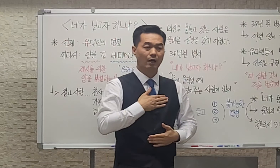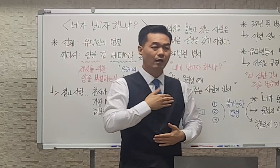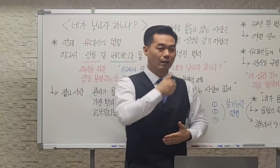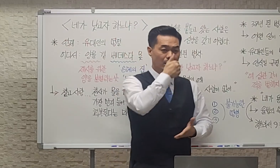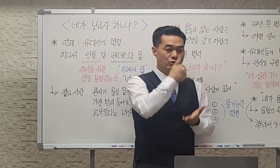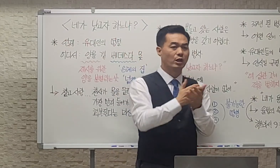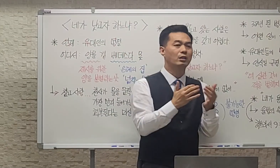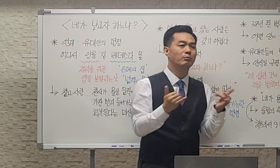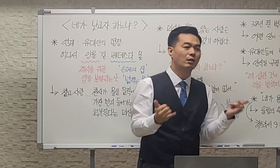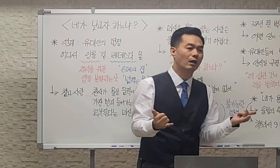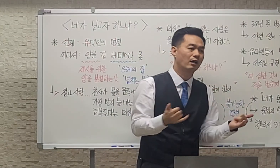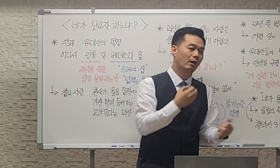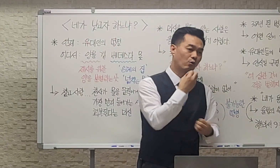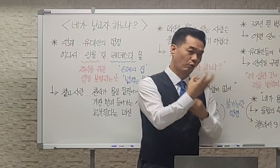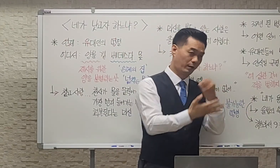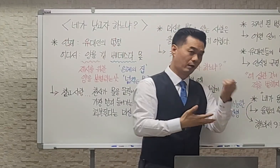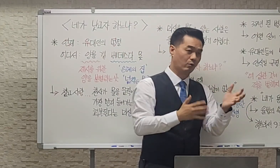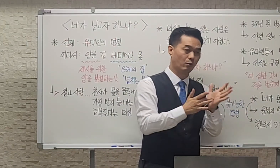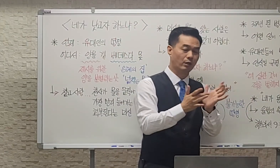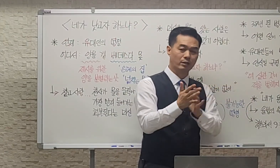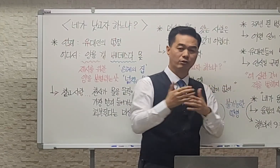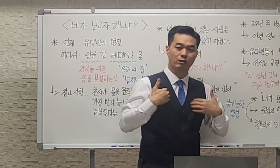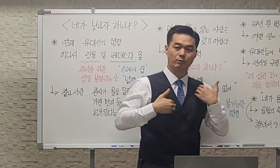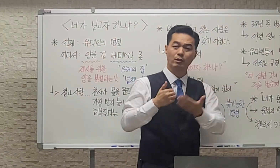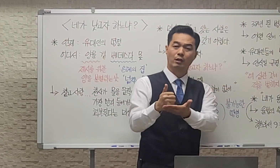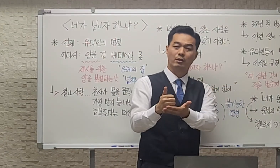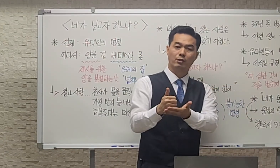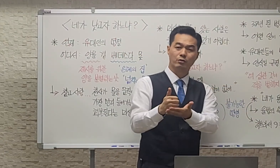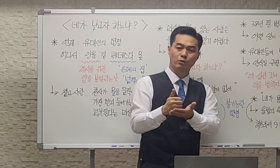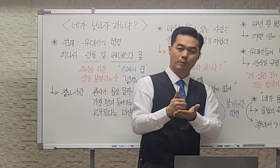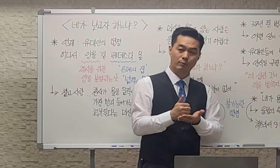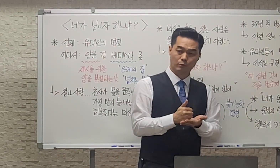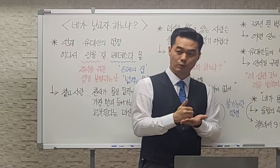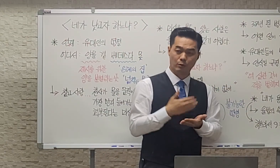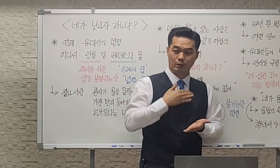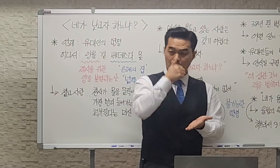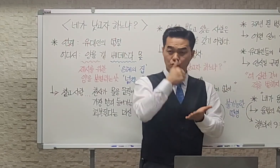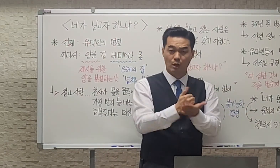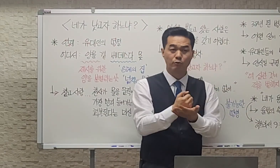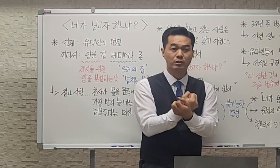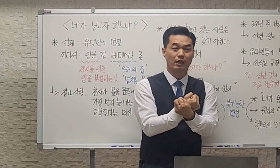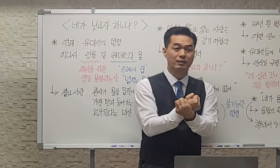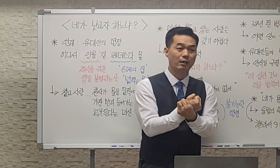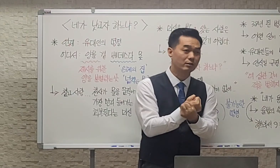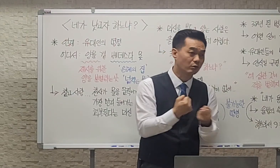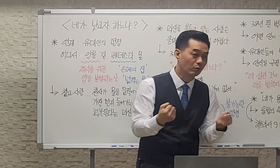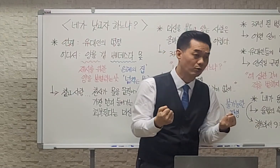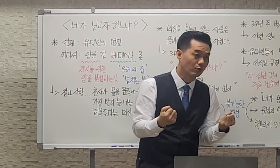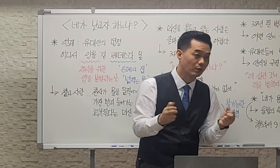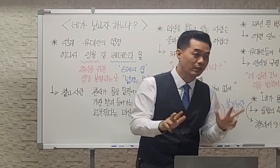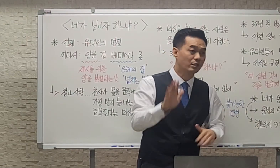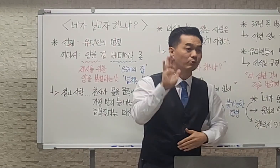내가 죄인입니다 라고 고백하고 예수님을 영접함으로 내 죄 문제가 사해지고